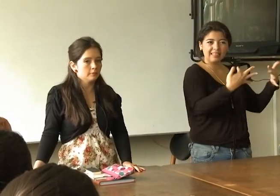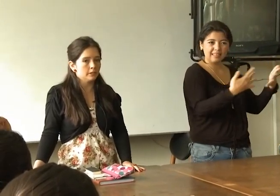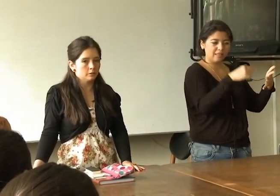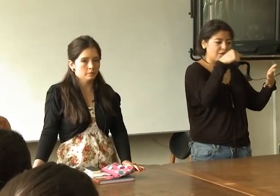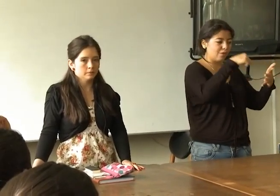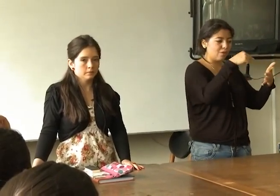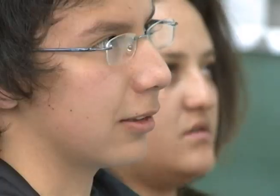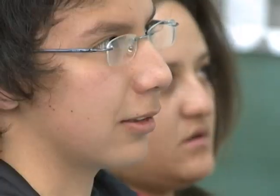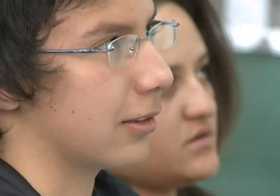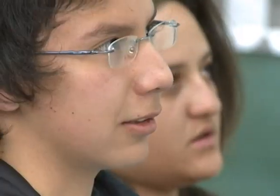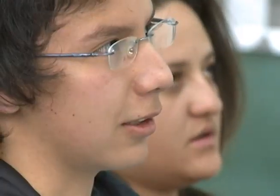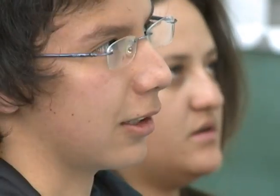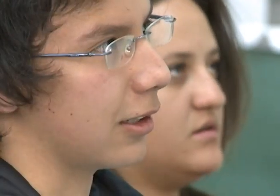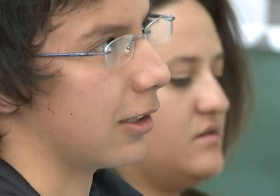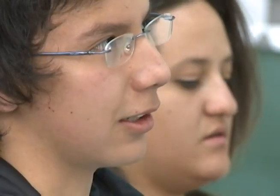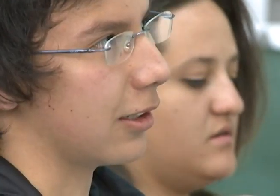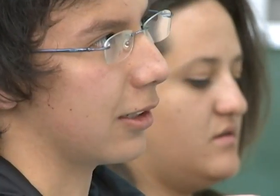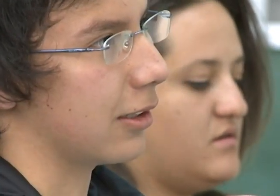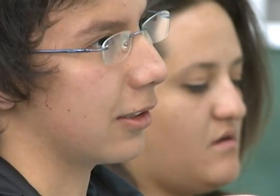científico. En este sentido,